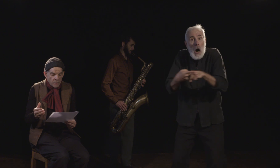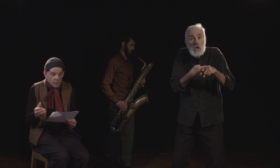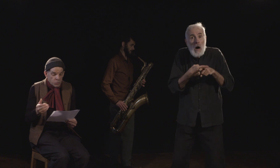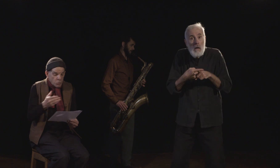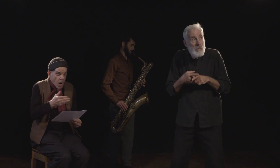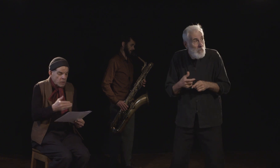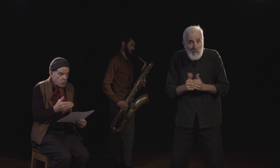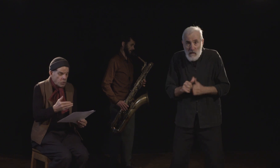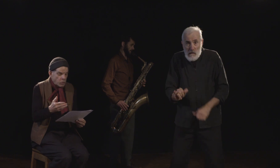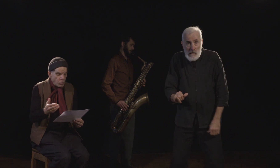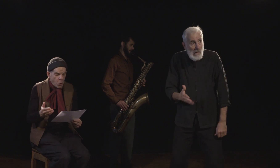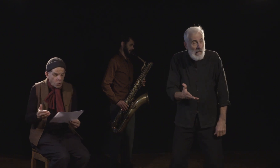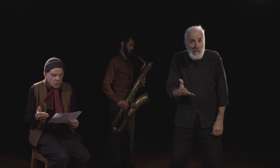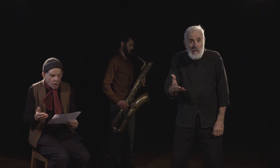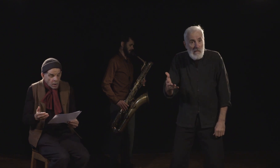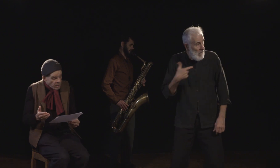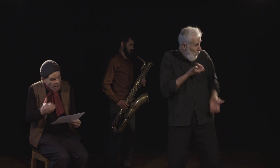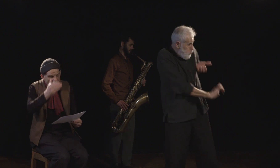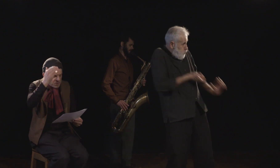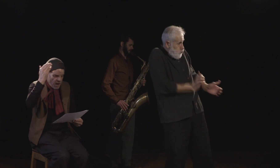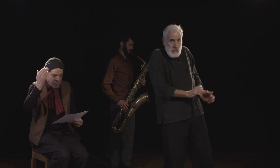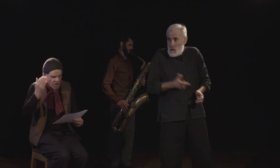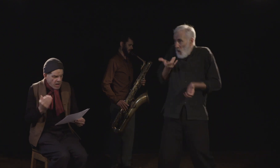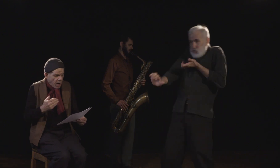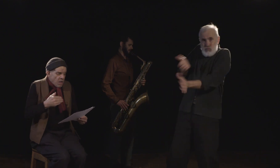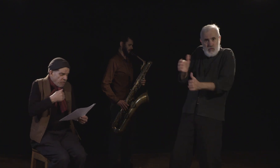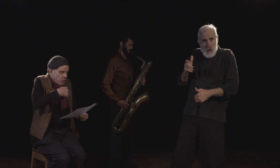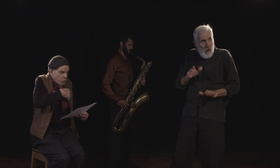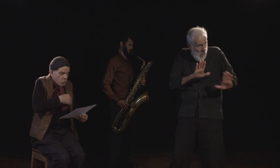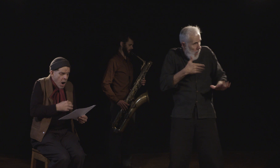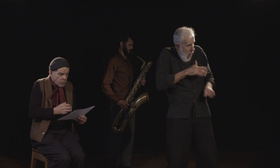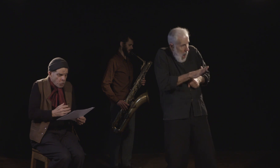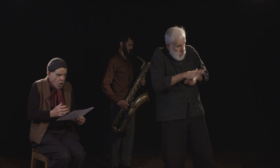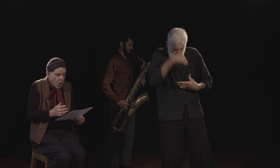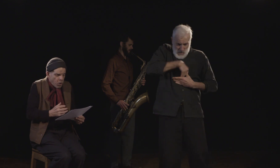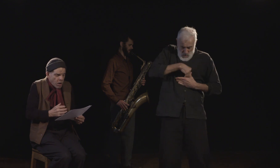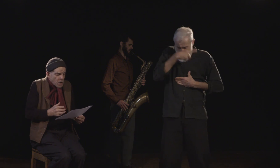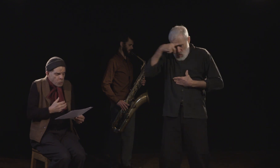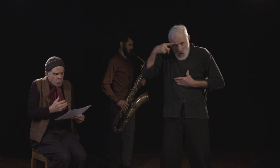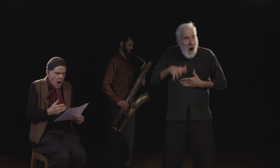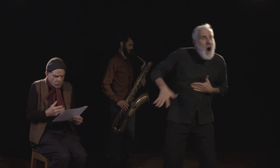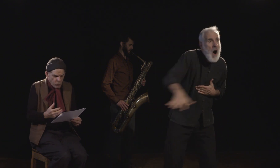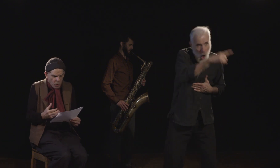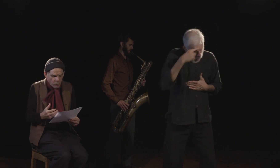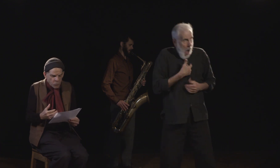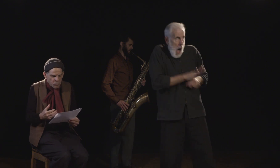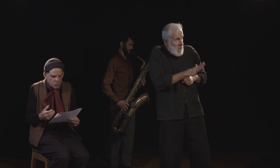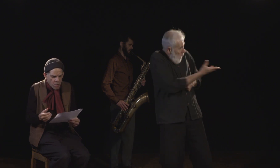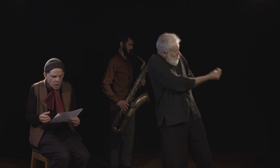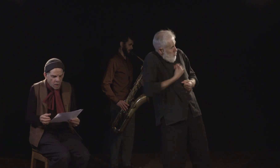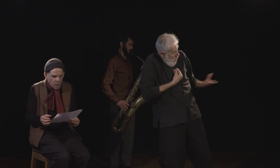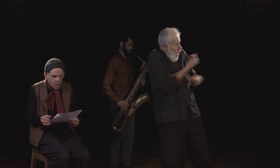voudrait du noir dedans de l'autre? Il a assez à faire avec le noir dehors et le noir dedans